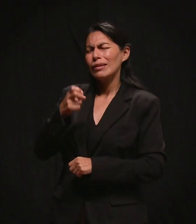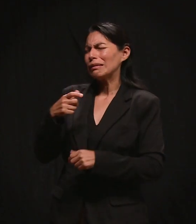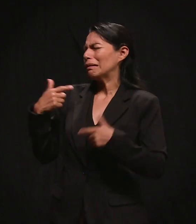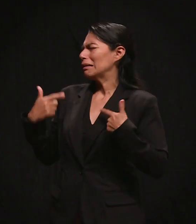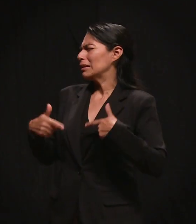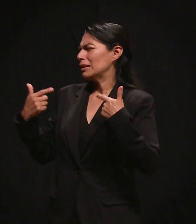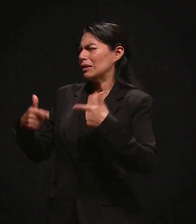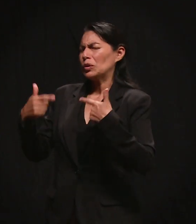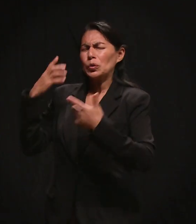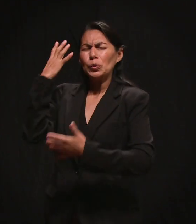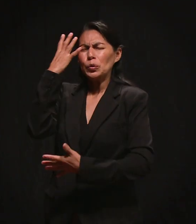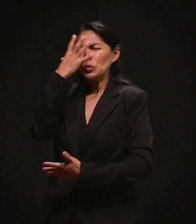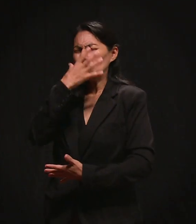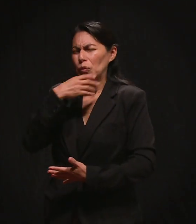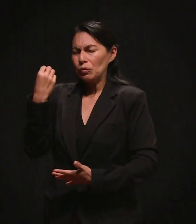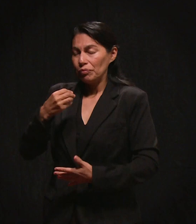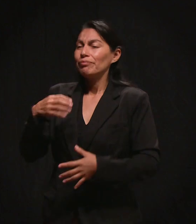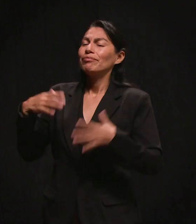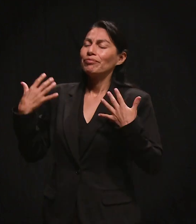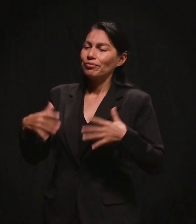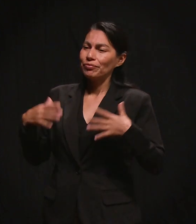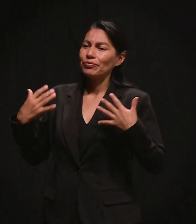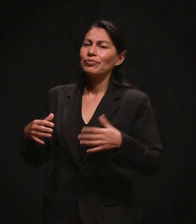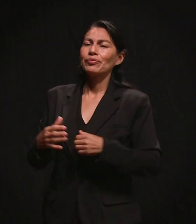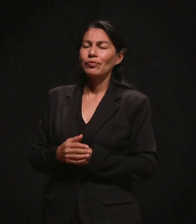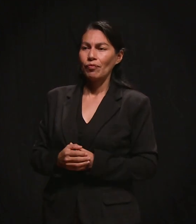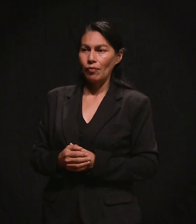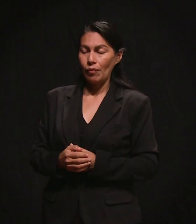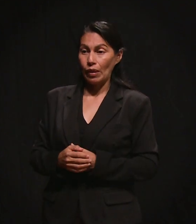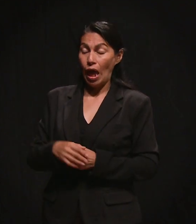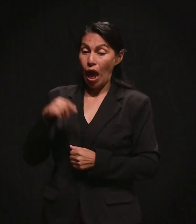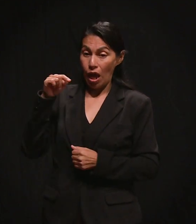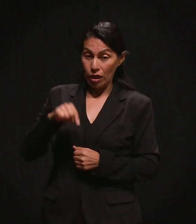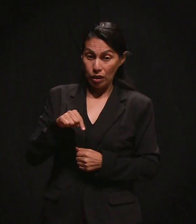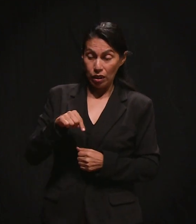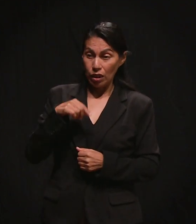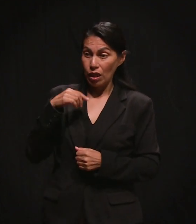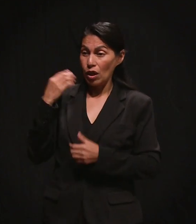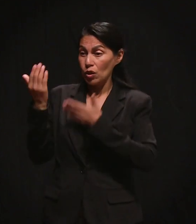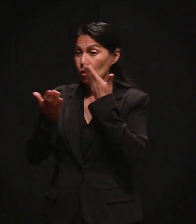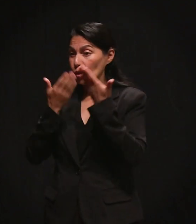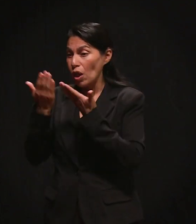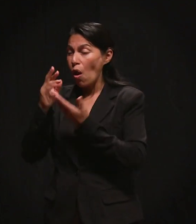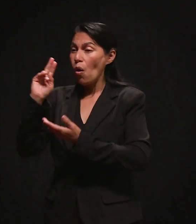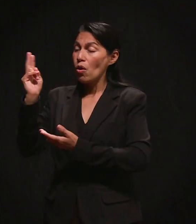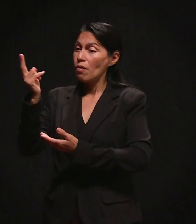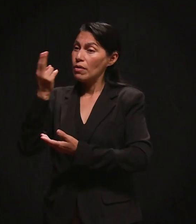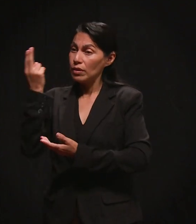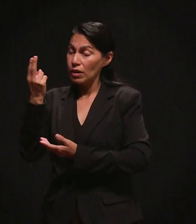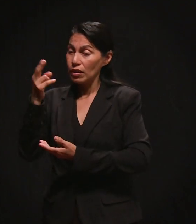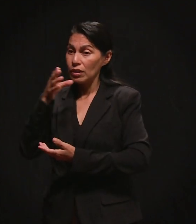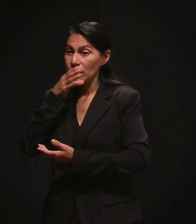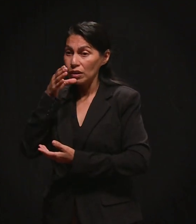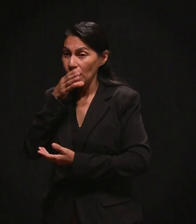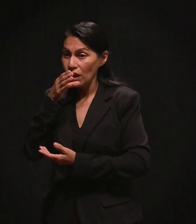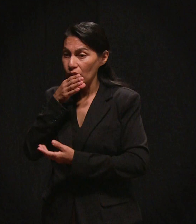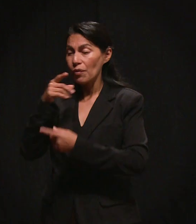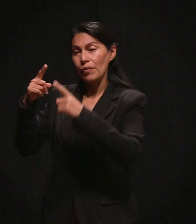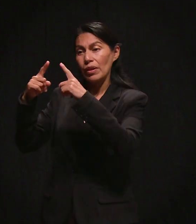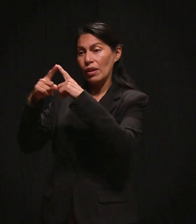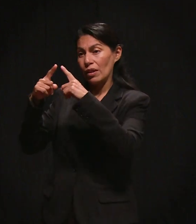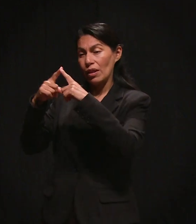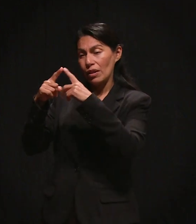recibido. Número uno, el haber venido a estudiar en esta universidad cristiana y la iglesia. Número dos, la